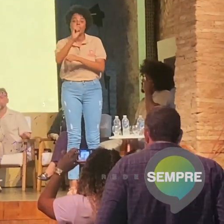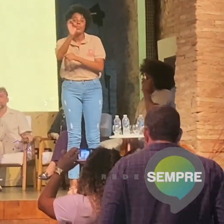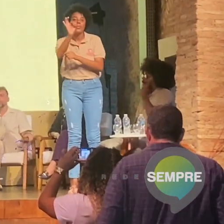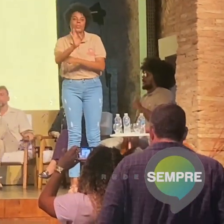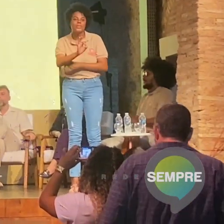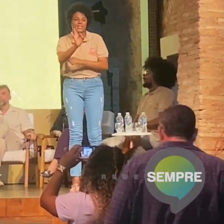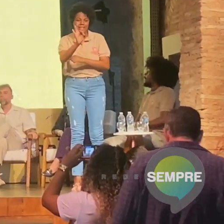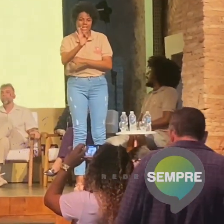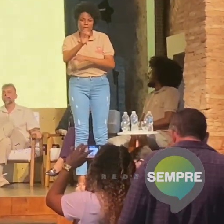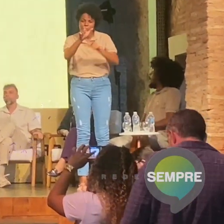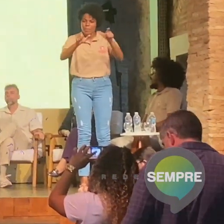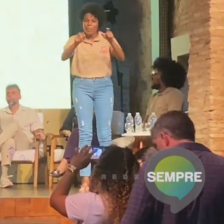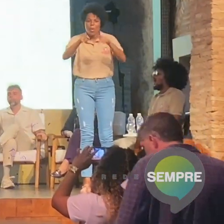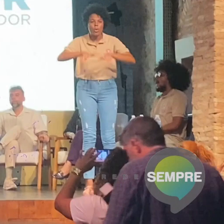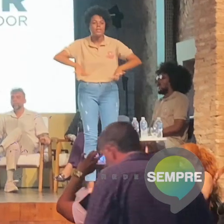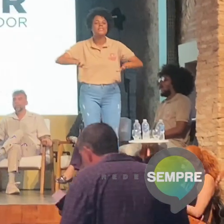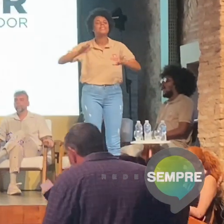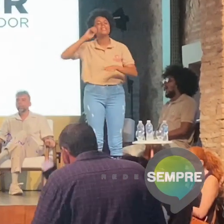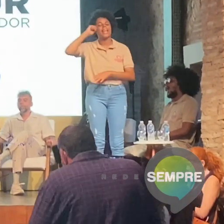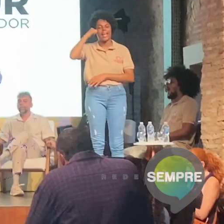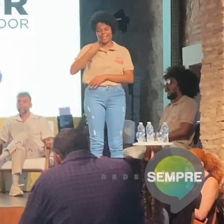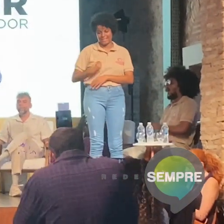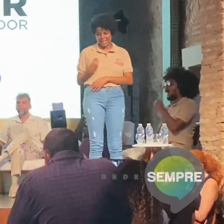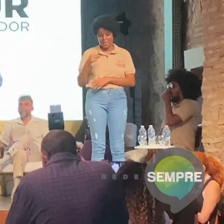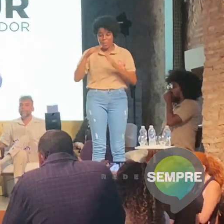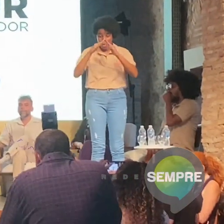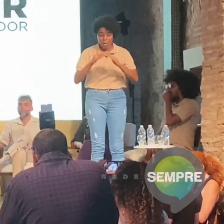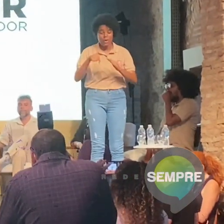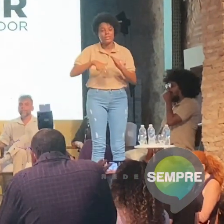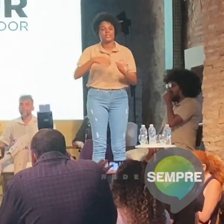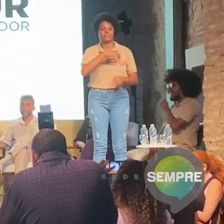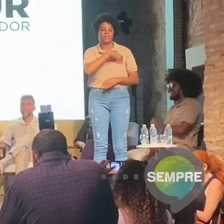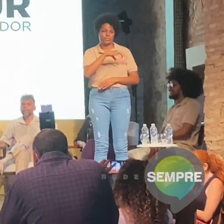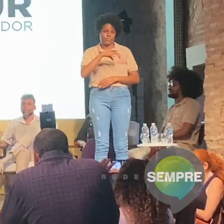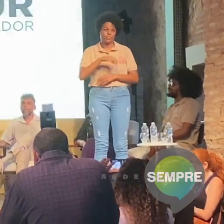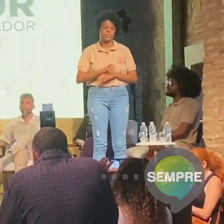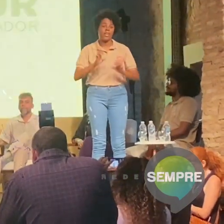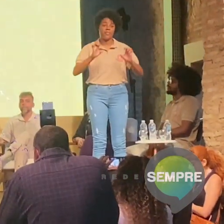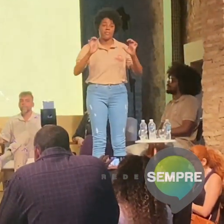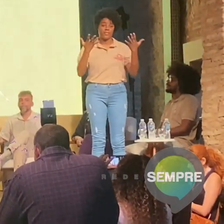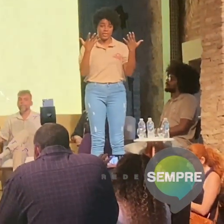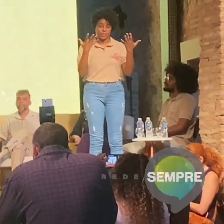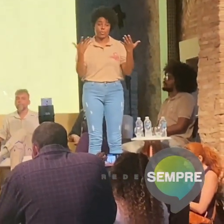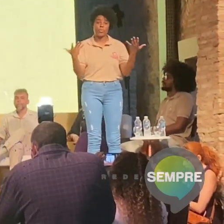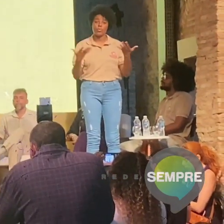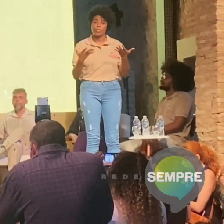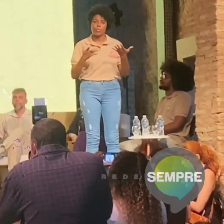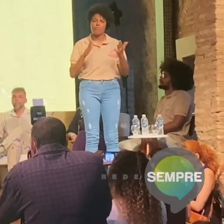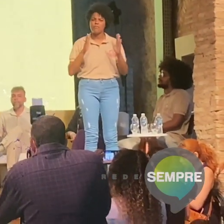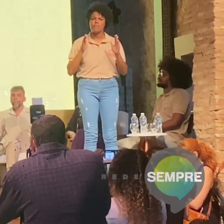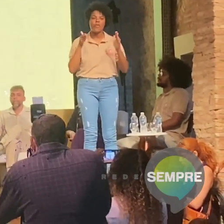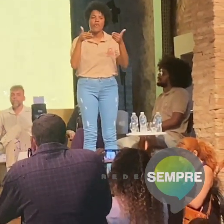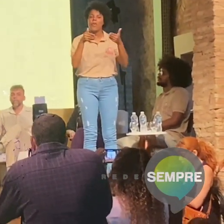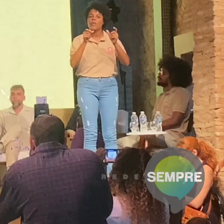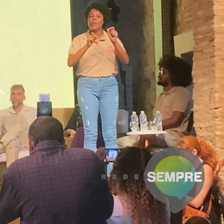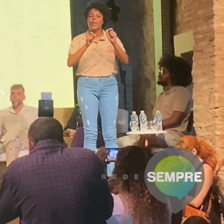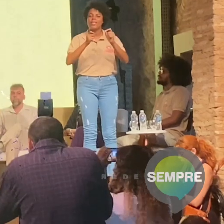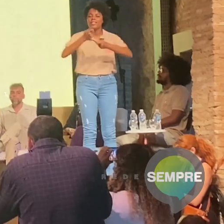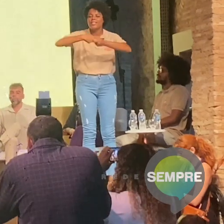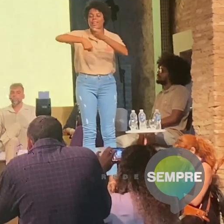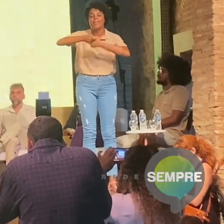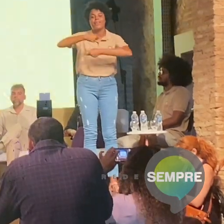da população negra que está aqui em Salvador. Esse evento de hoje, ele tem um foco de